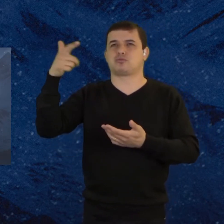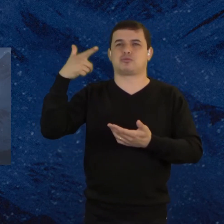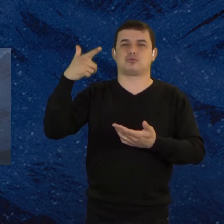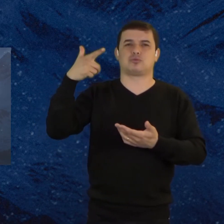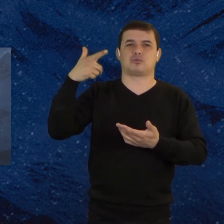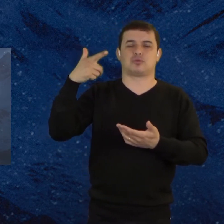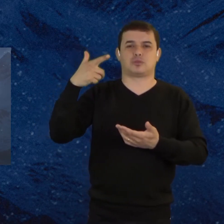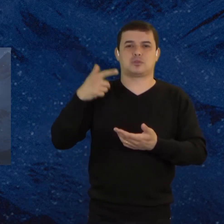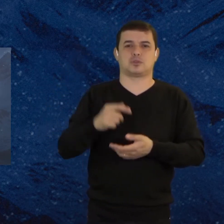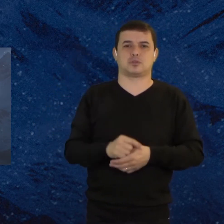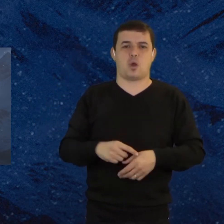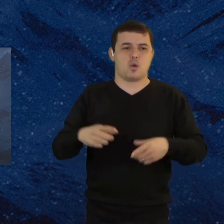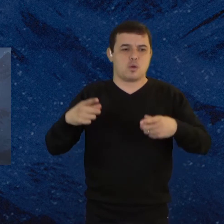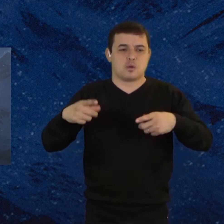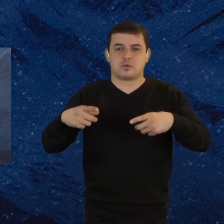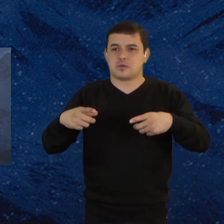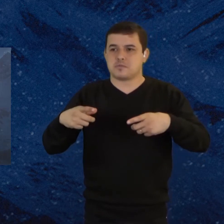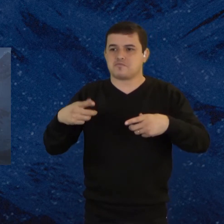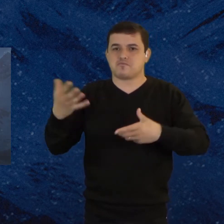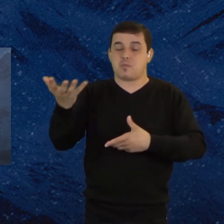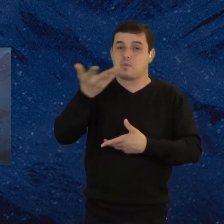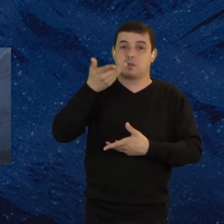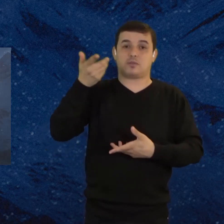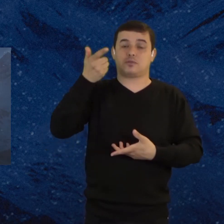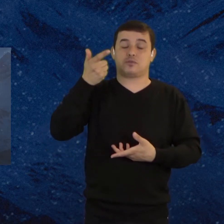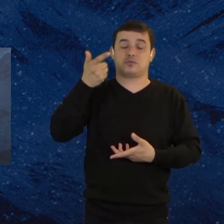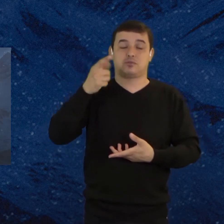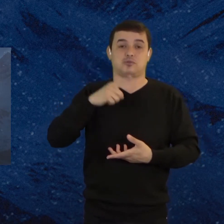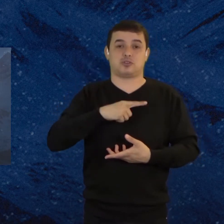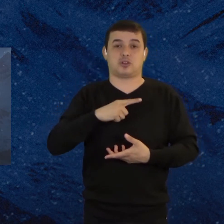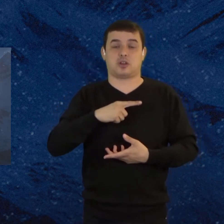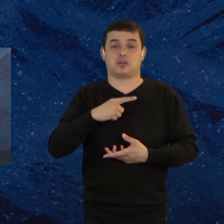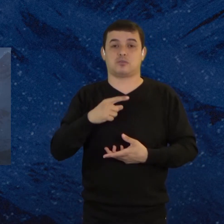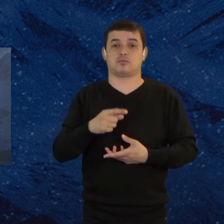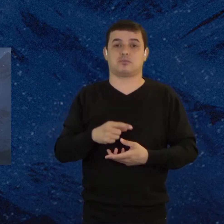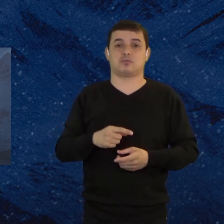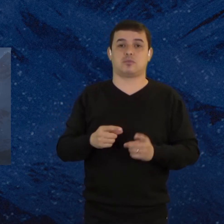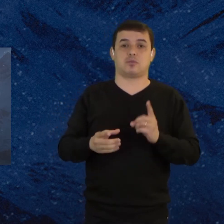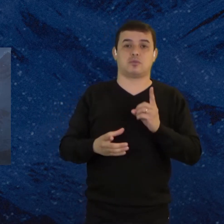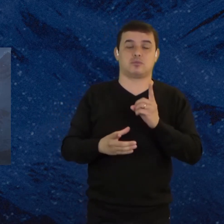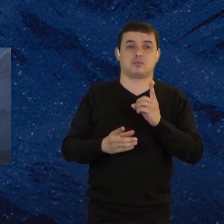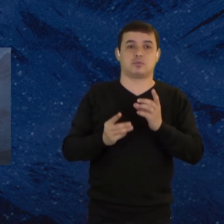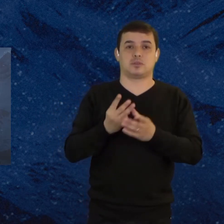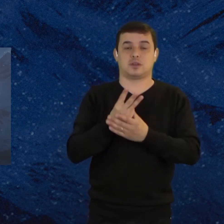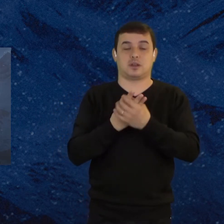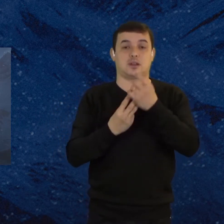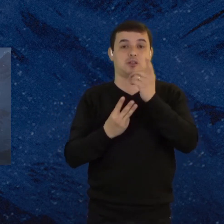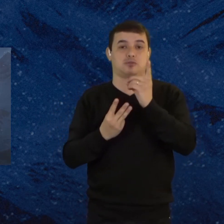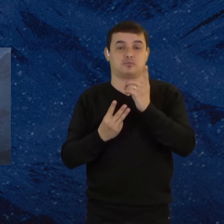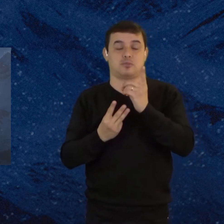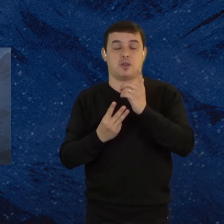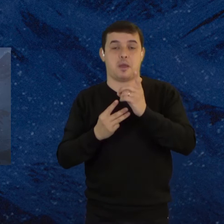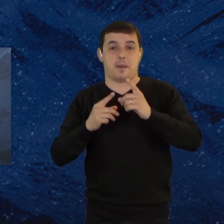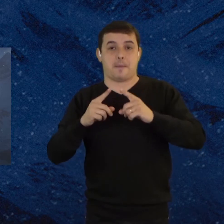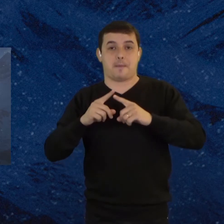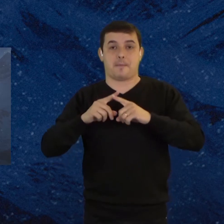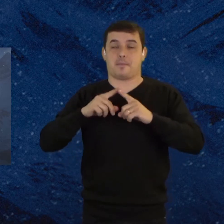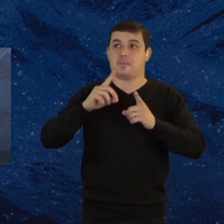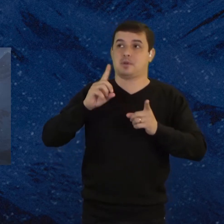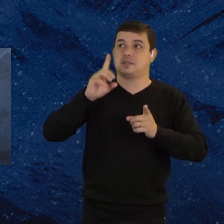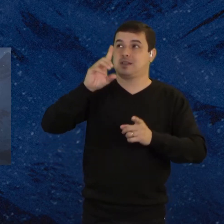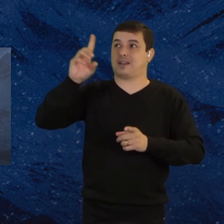ambiente maravilhoso já existia na Trindade, mas Deus quis